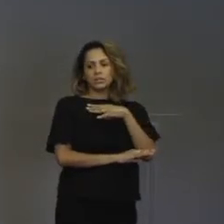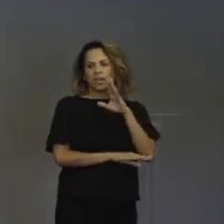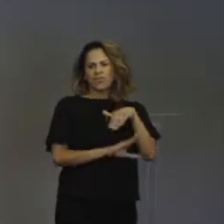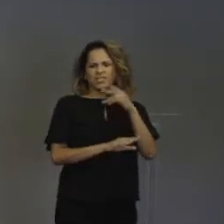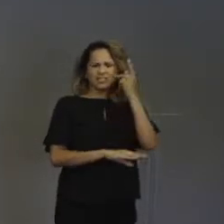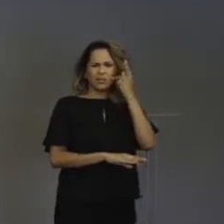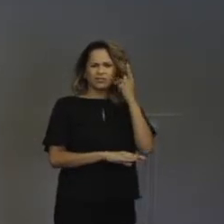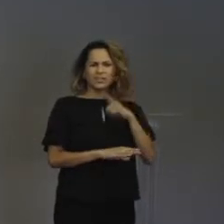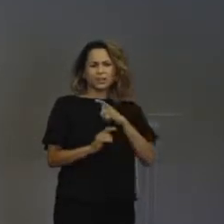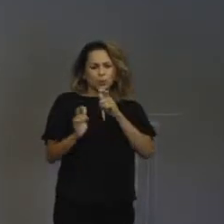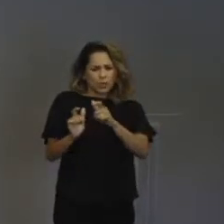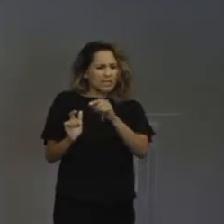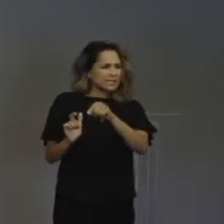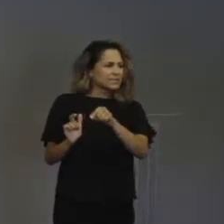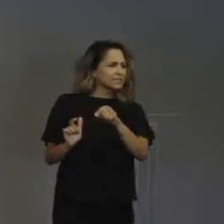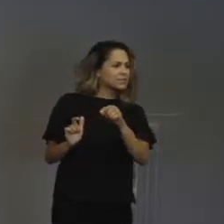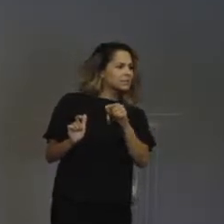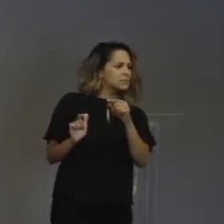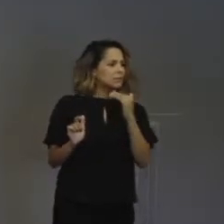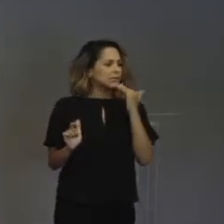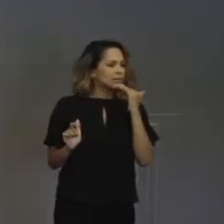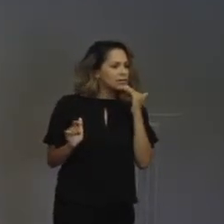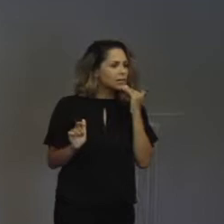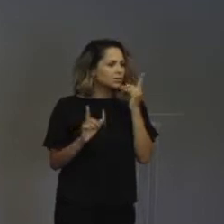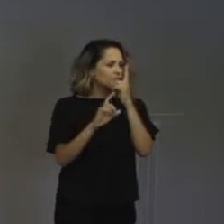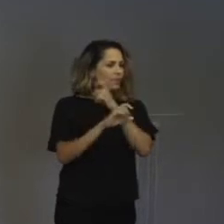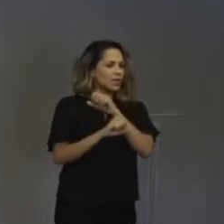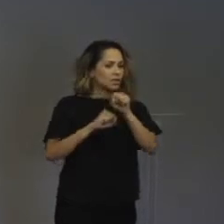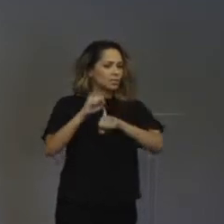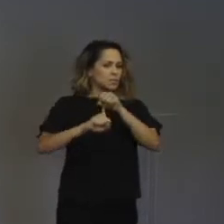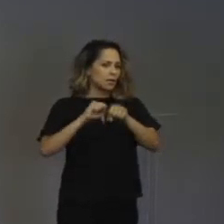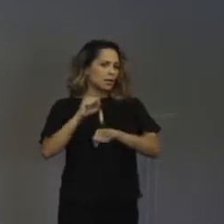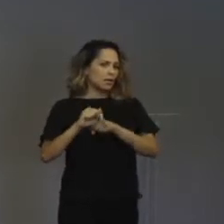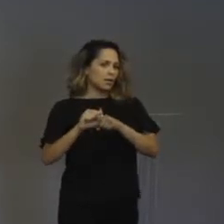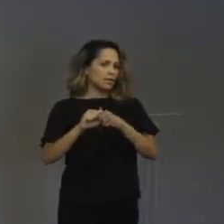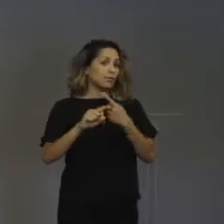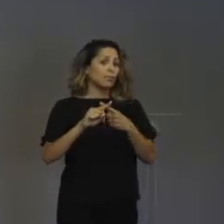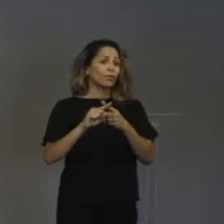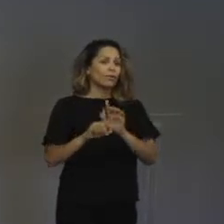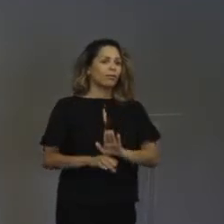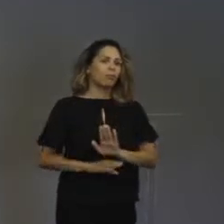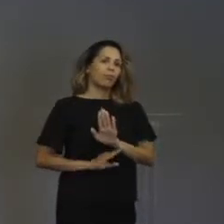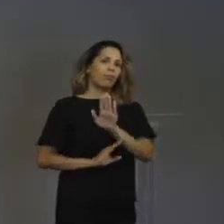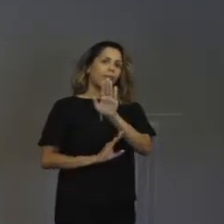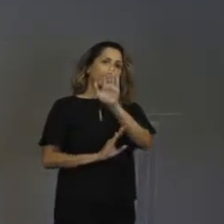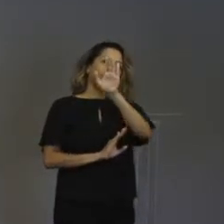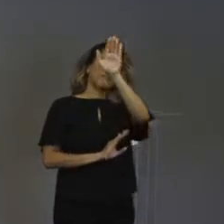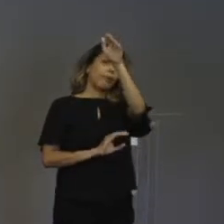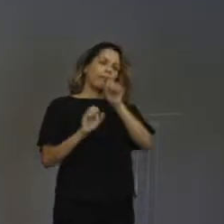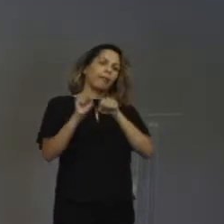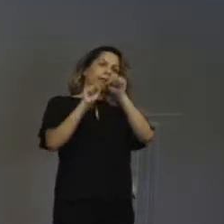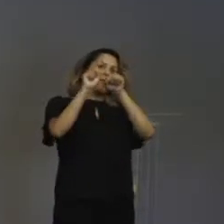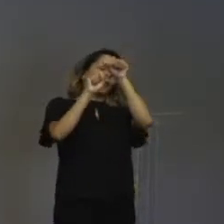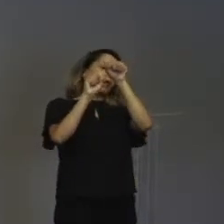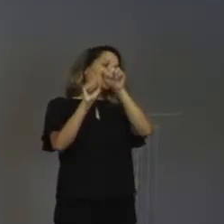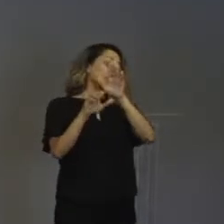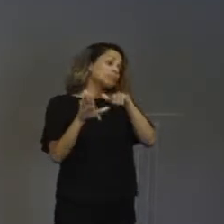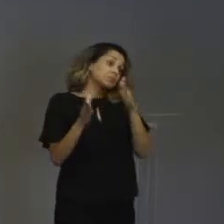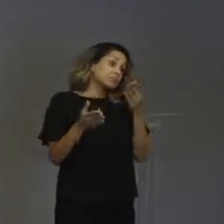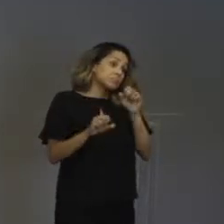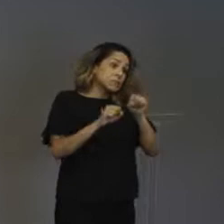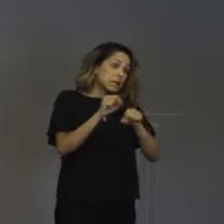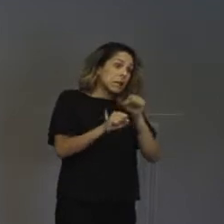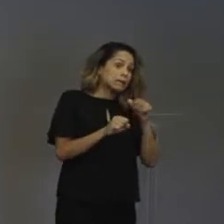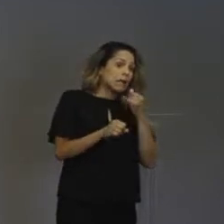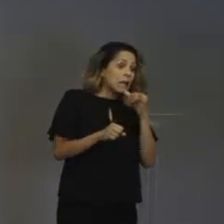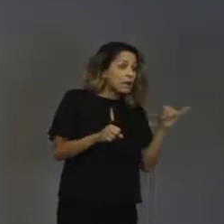que é difícil você ir de bicicleta compartilhada porque tem subida. Ali, talvez uma bicicleta elétrica fosse legal, né?